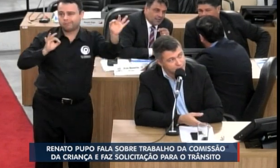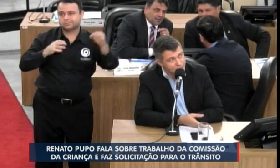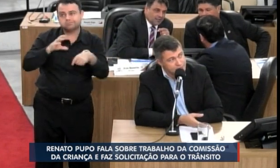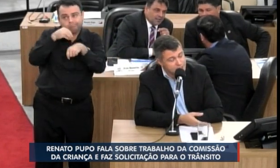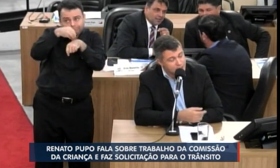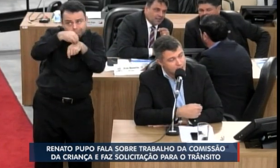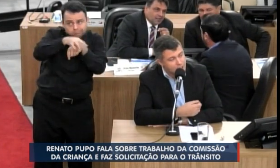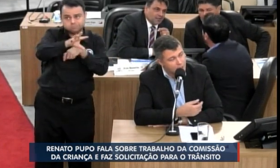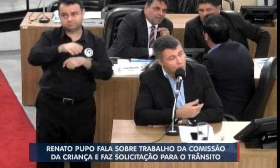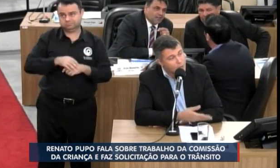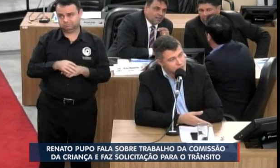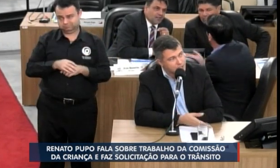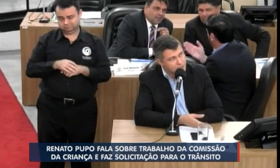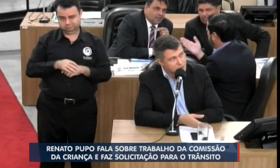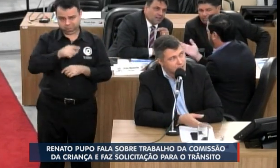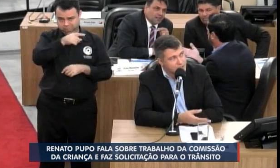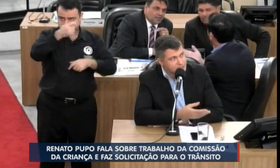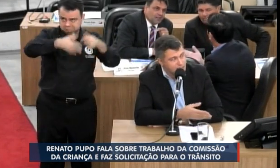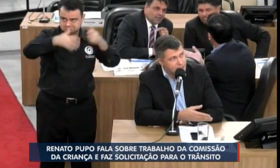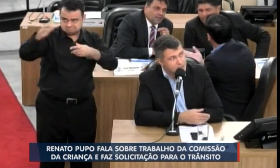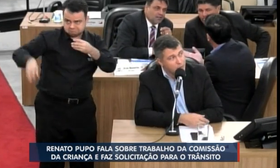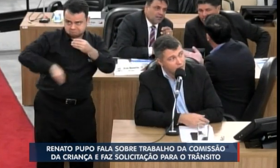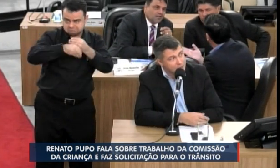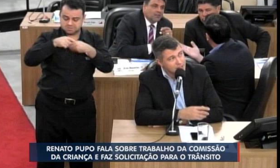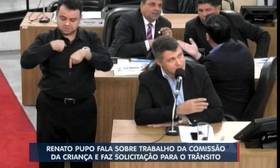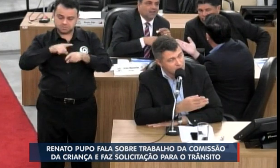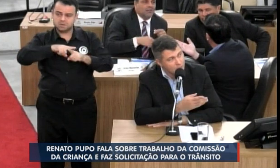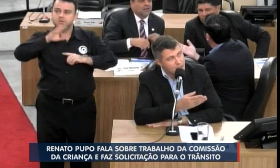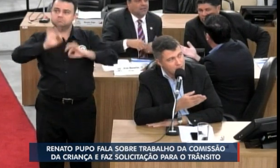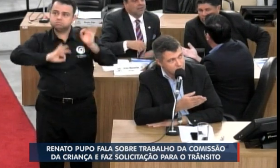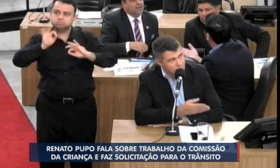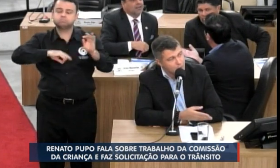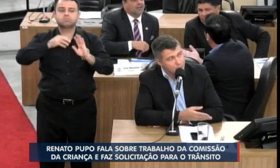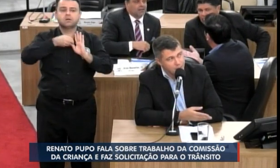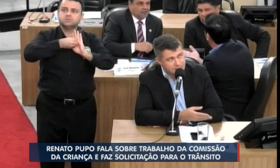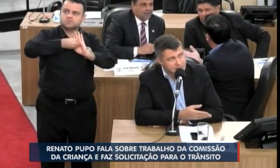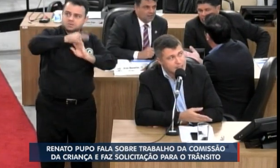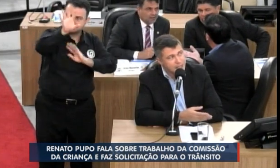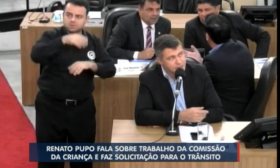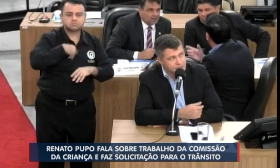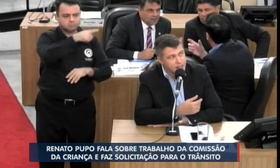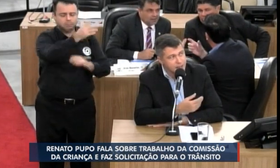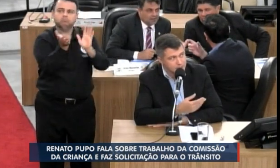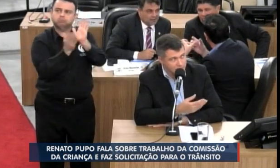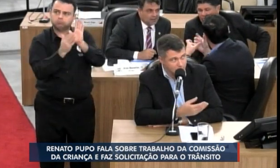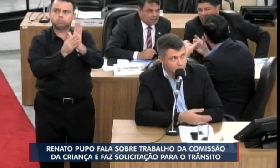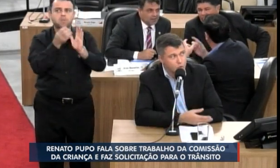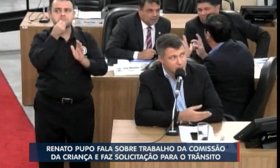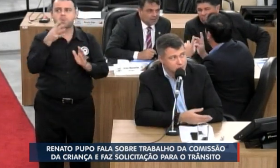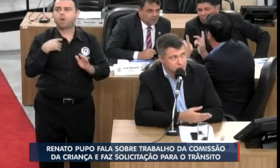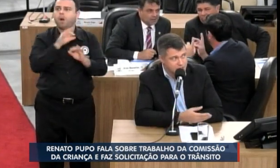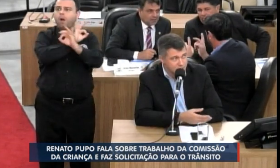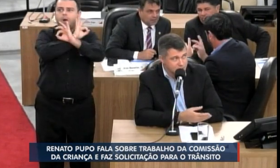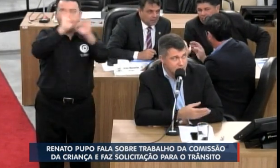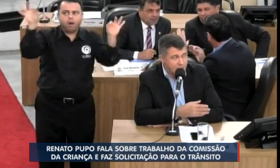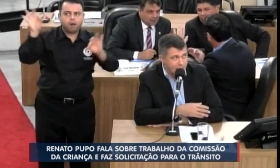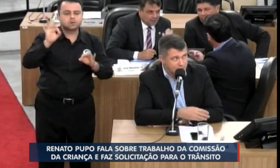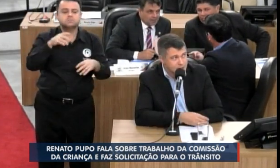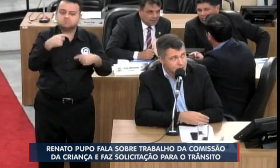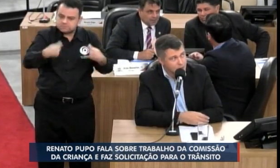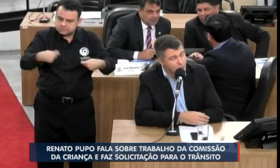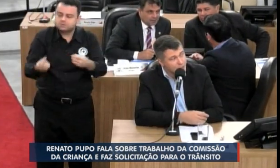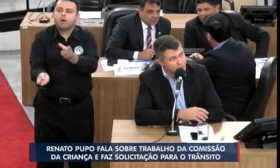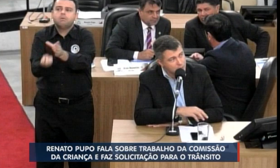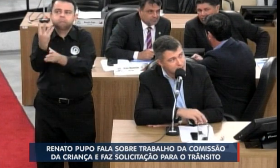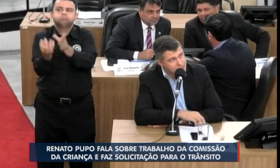também reforça com indicações essa movimentação. A sua proposta é excelente, tem que ter muito mais conselhos aqui